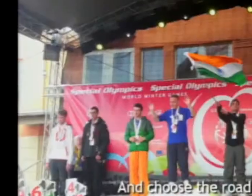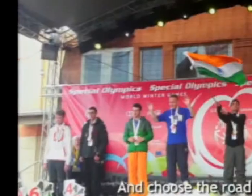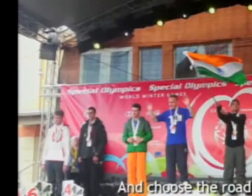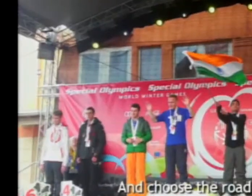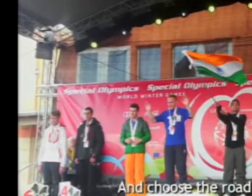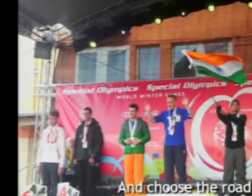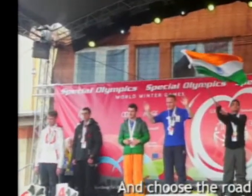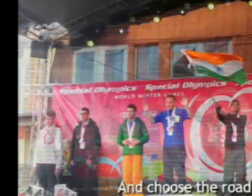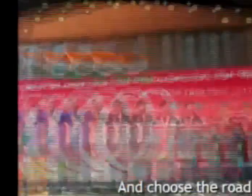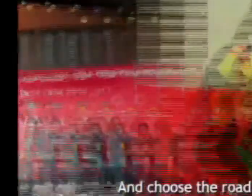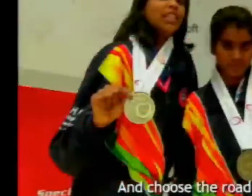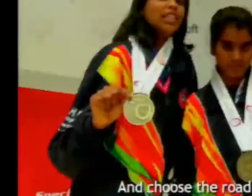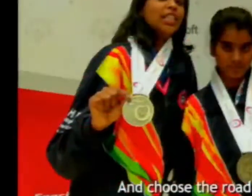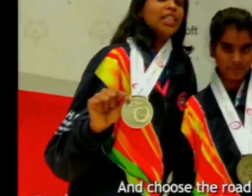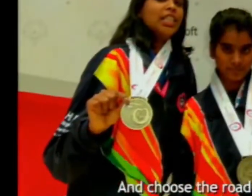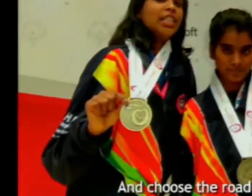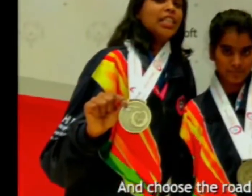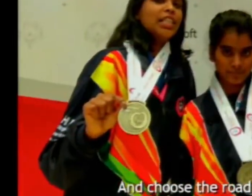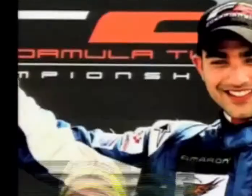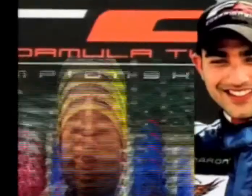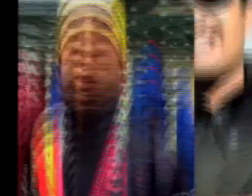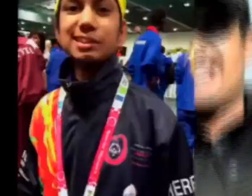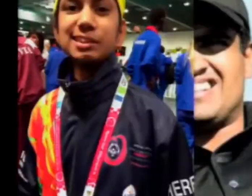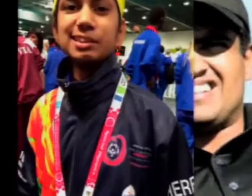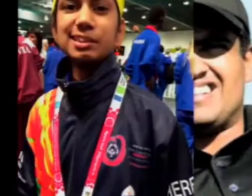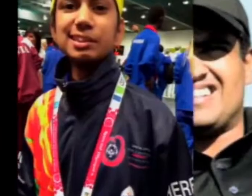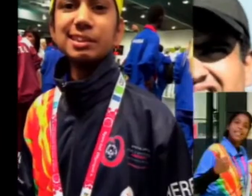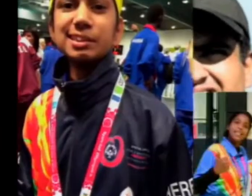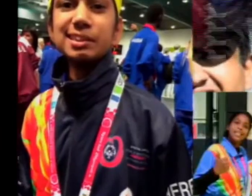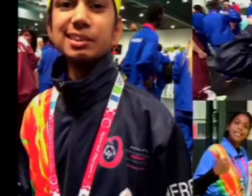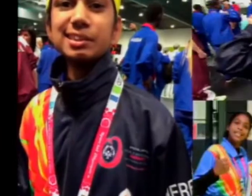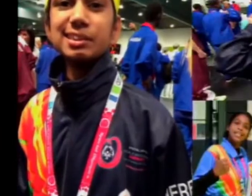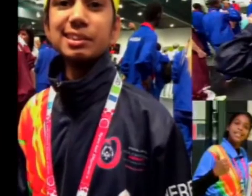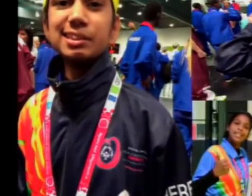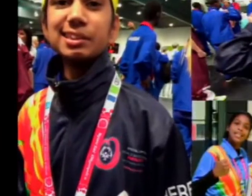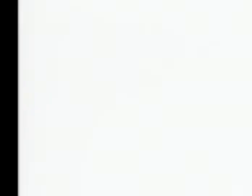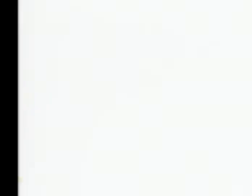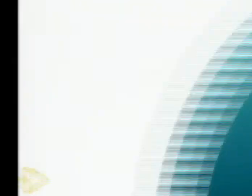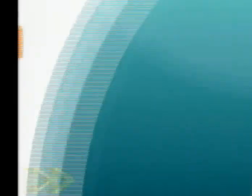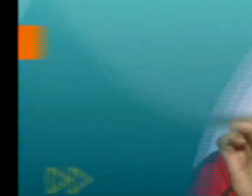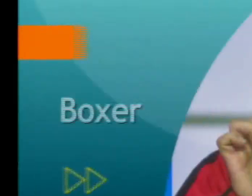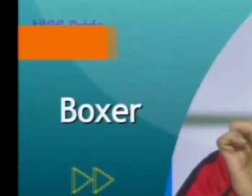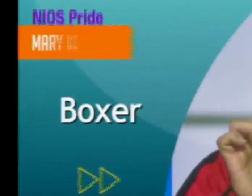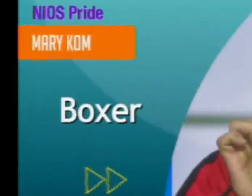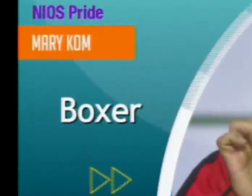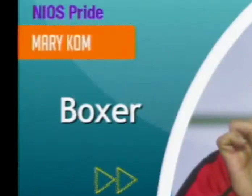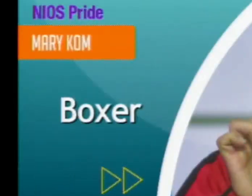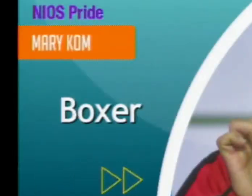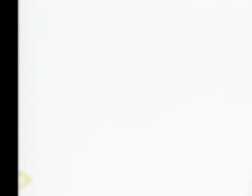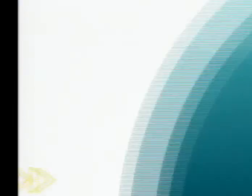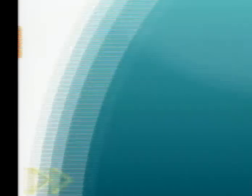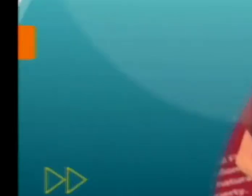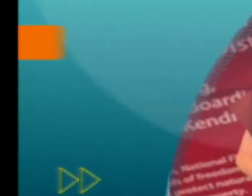रास्ता स्वयं चुने। कोई मन चाहा केंद्र चुने।